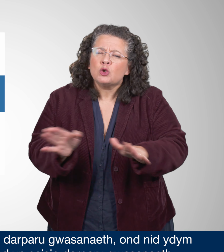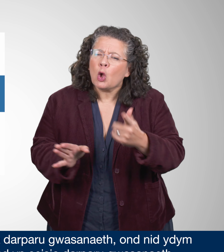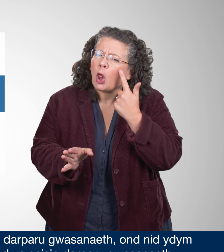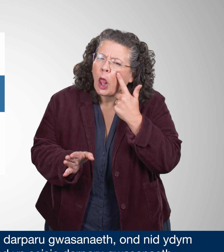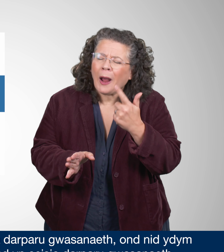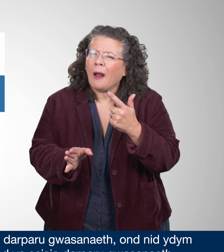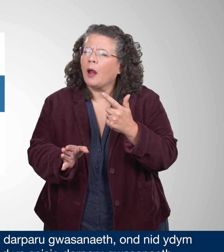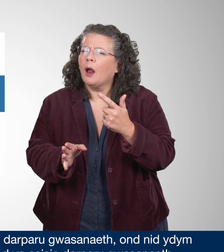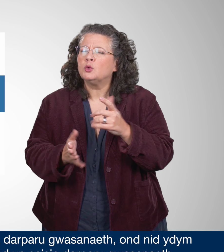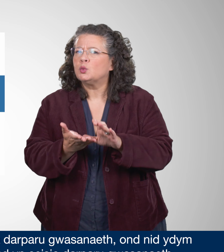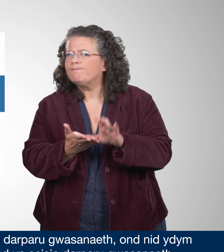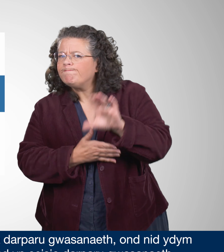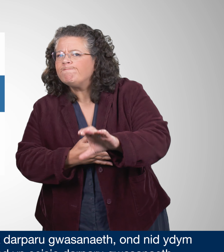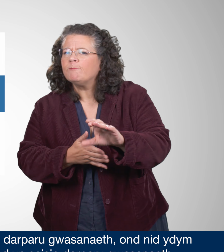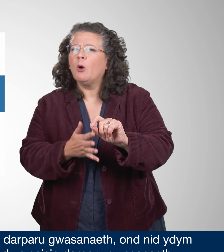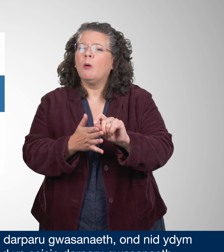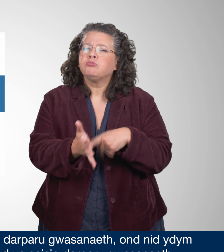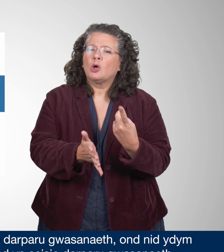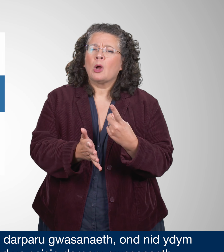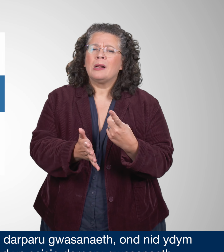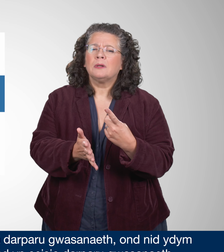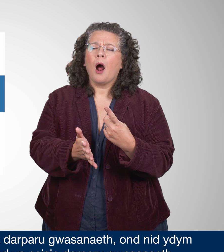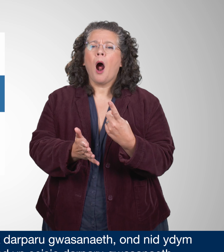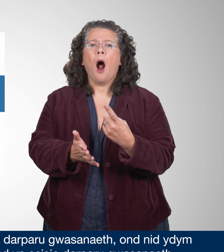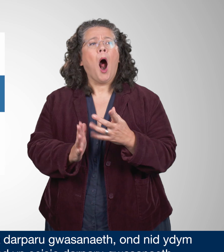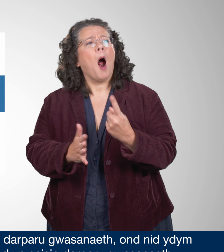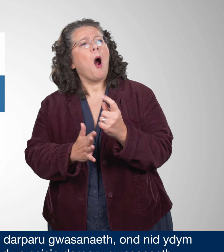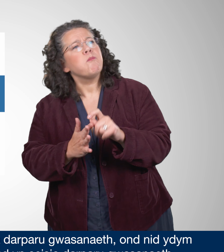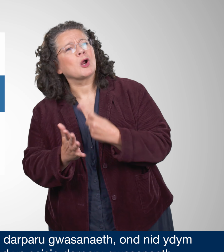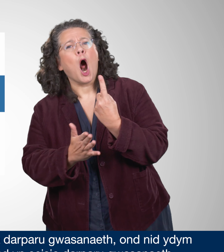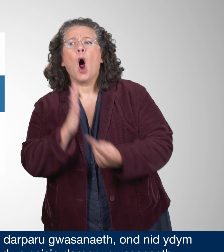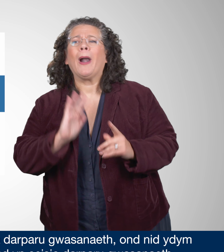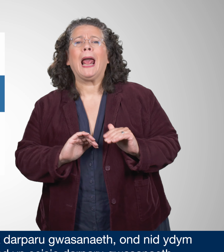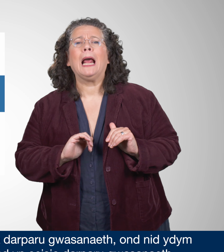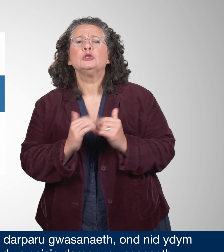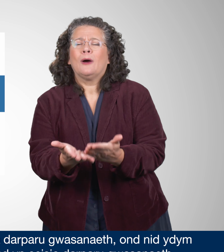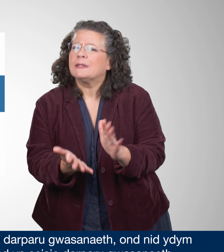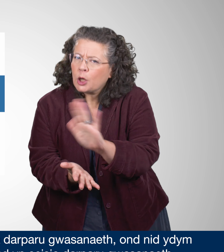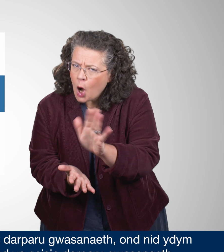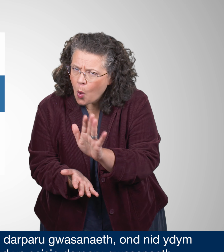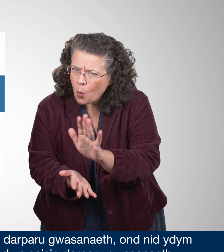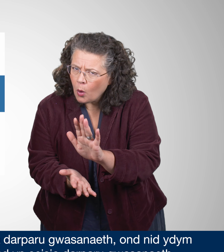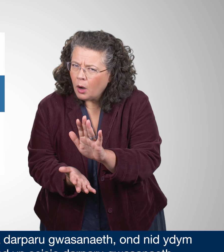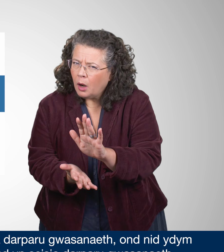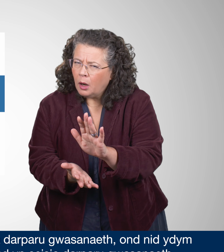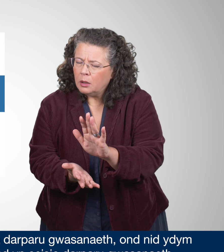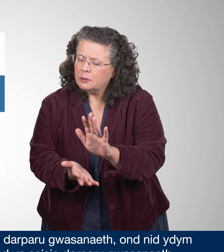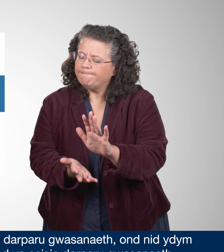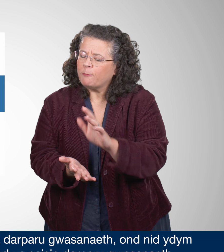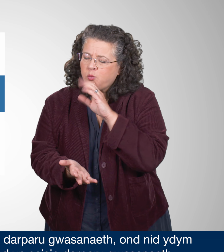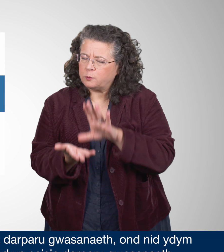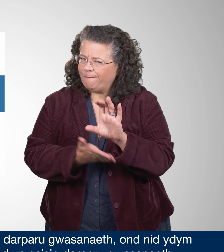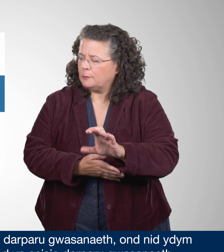darparu gwasanaeth. Ond nid ydym yn edrych i ariannu prosiectau sydd ond